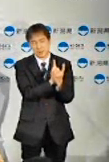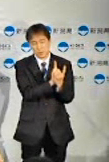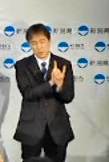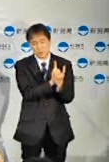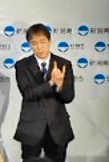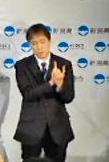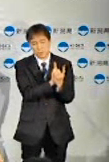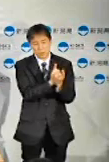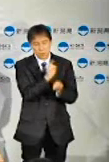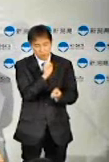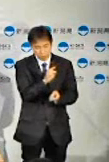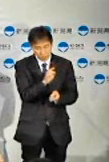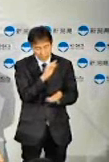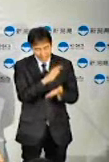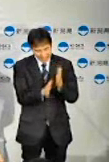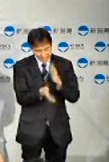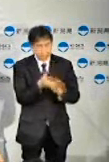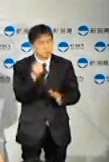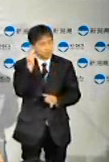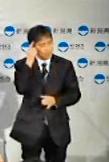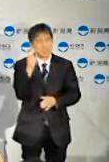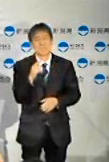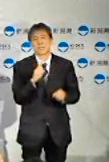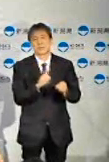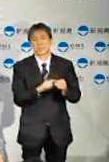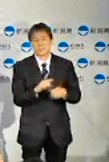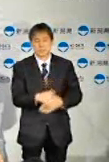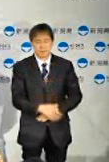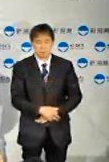思いを新たにした年でありましたね。